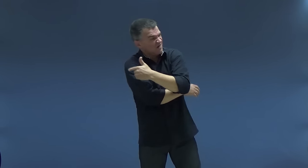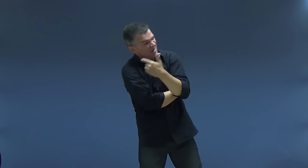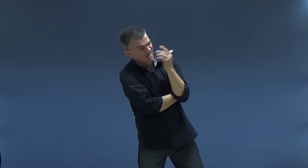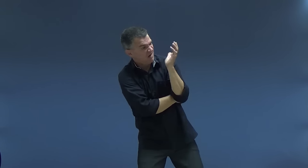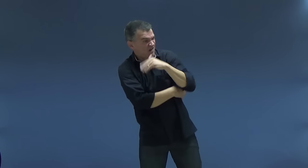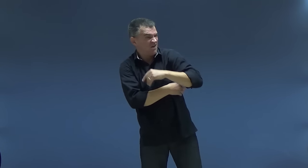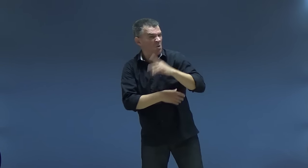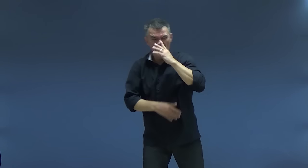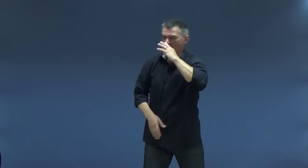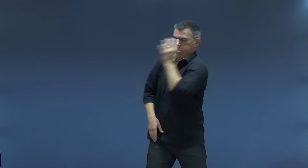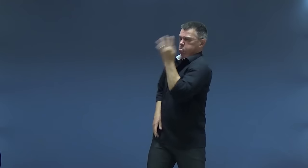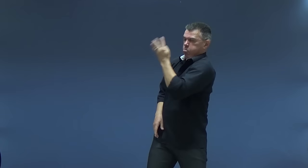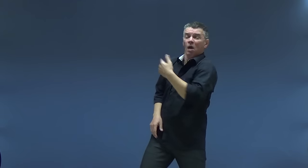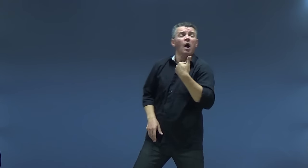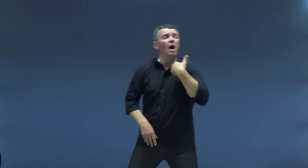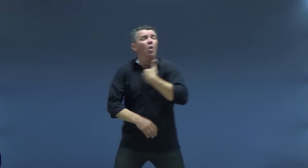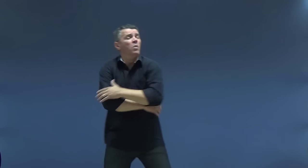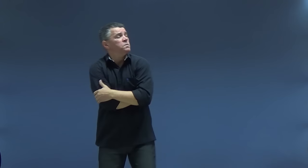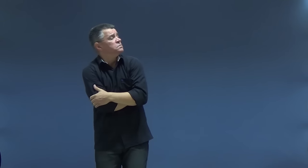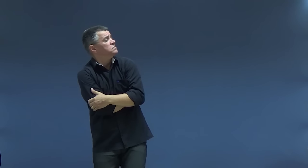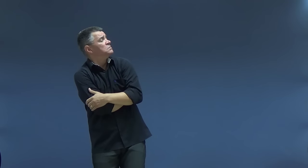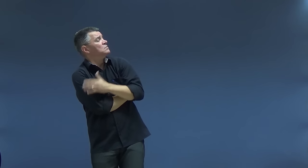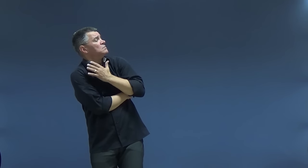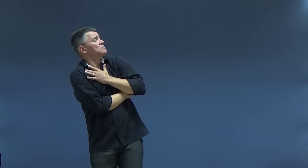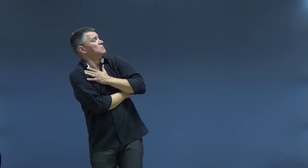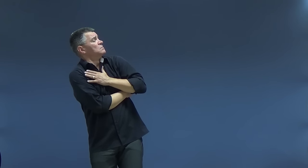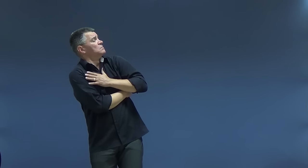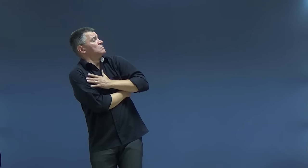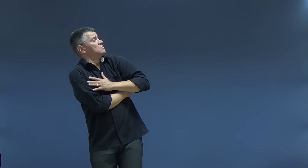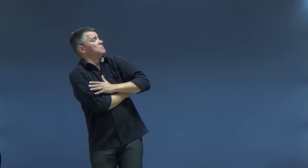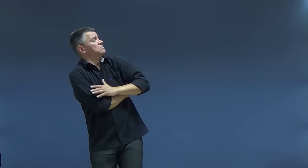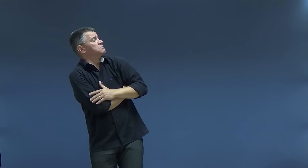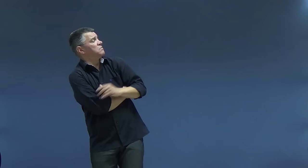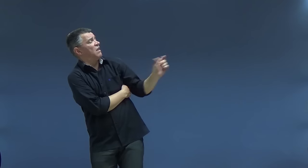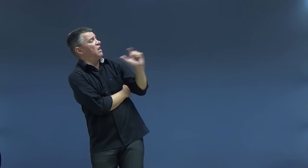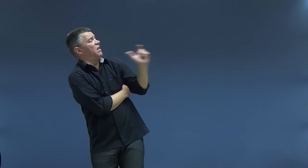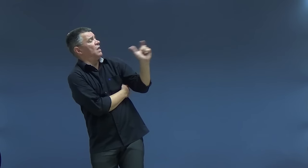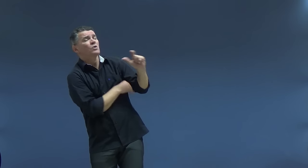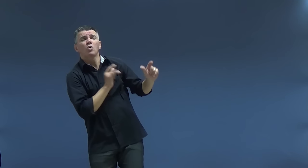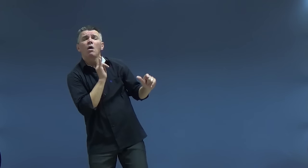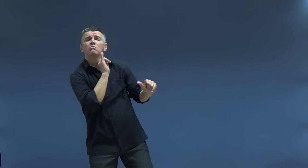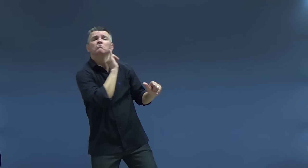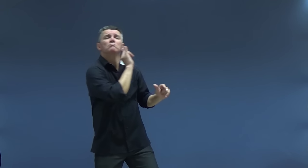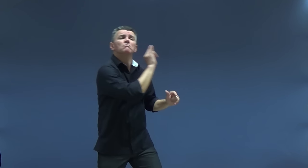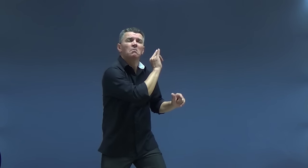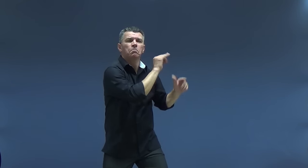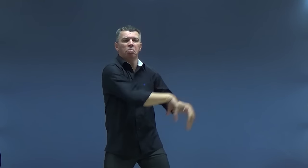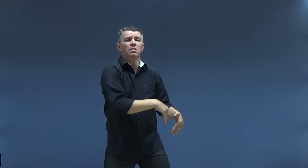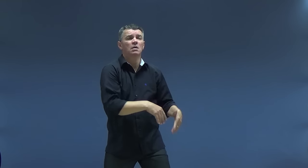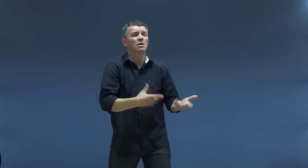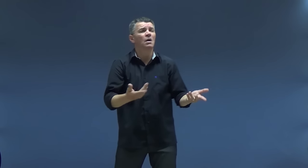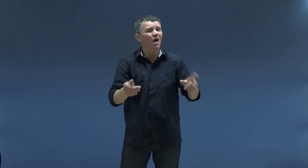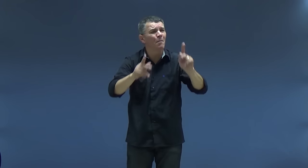fraco. E começa a acusar, e eu olho ali, com paciência, ele vai falando, e eu vou mostrando